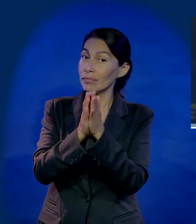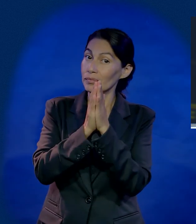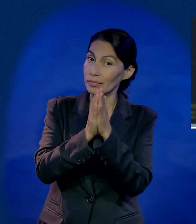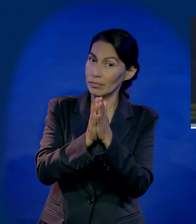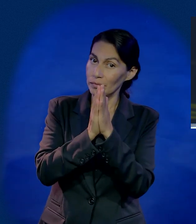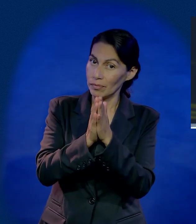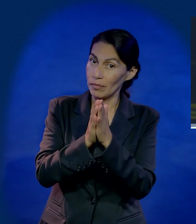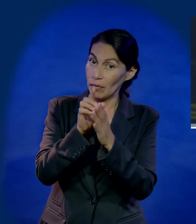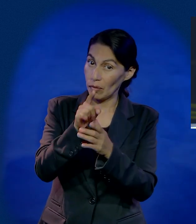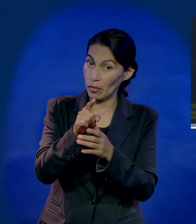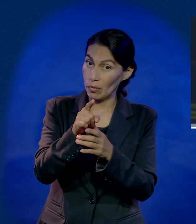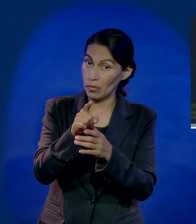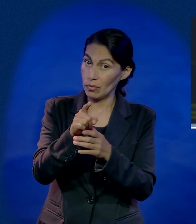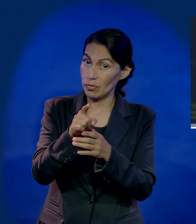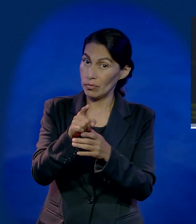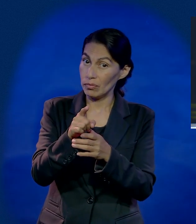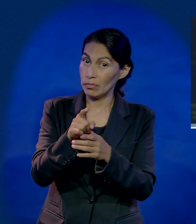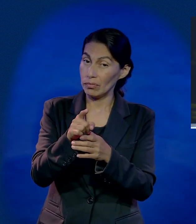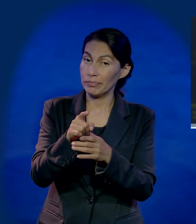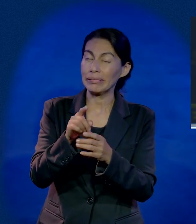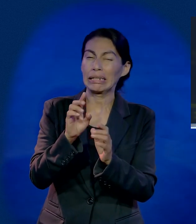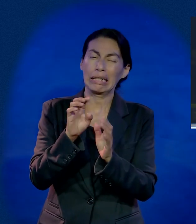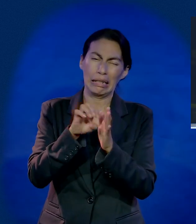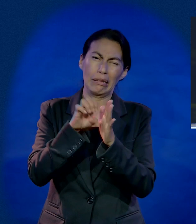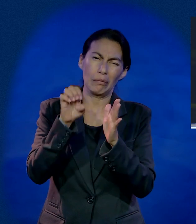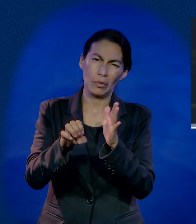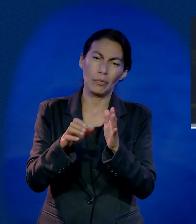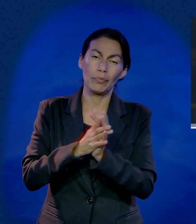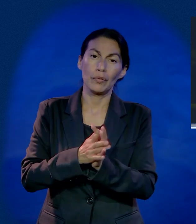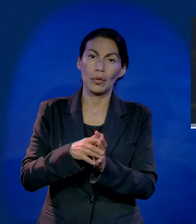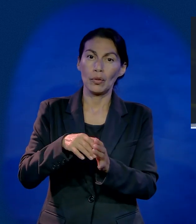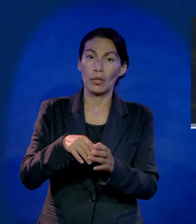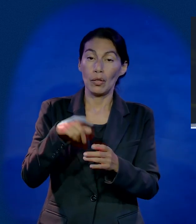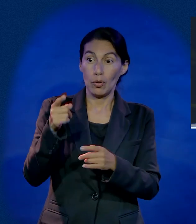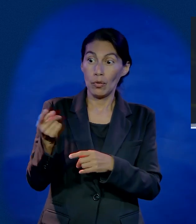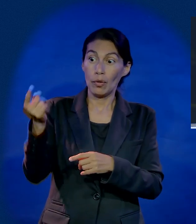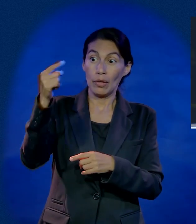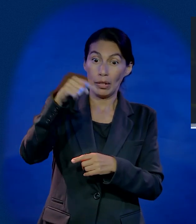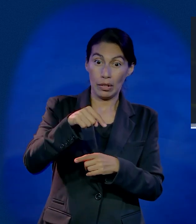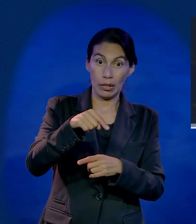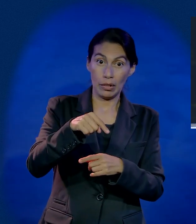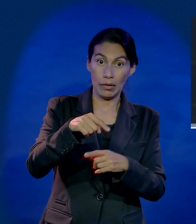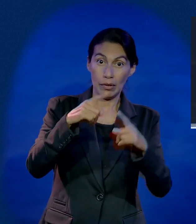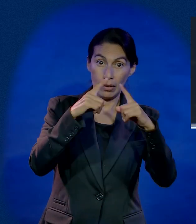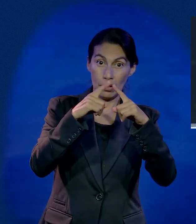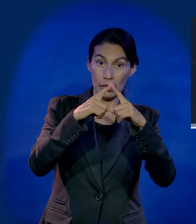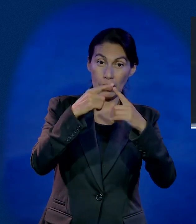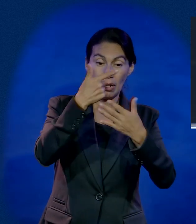no te confundas, querido amigo. Si para venir al templo esta noche te pasan lista,